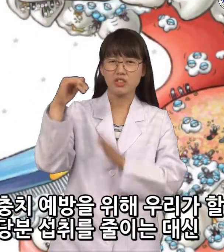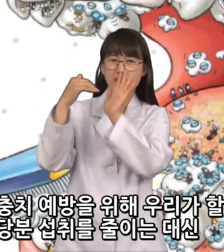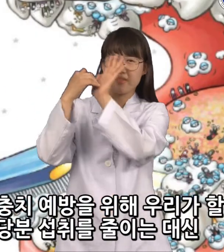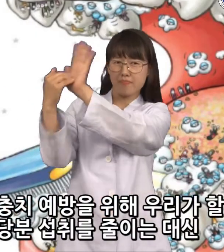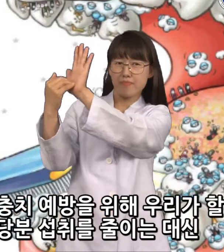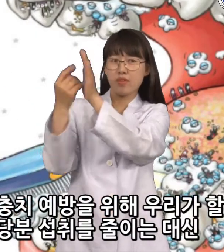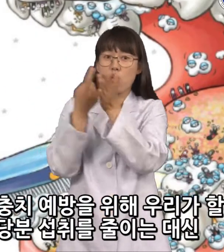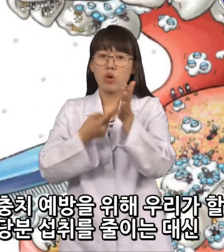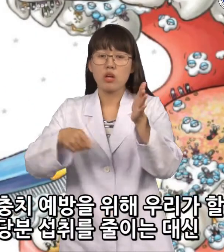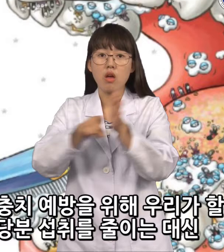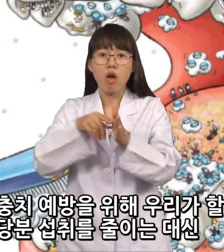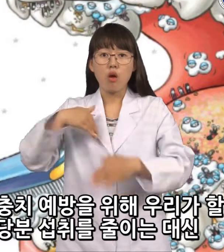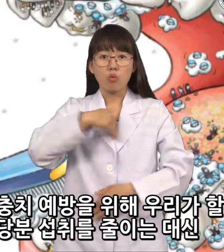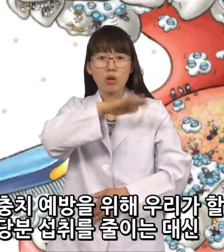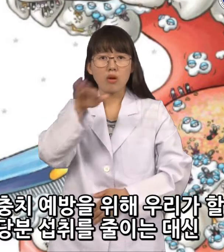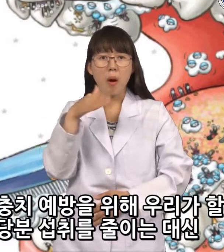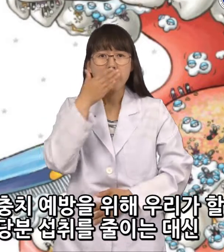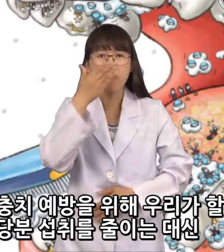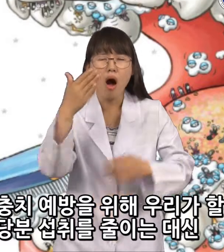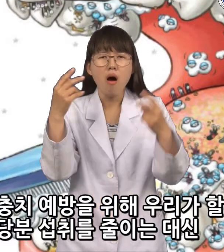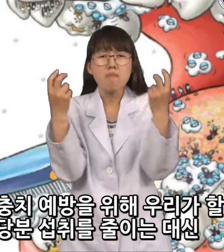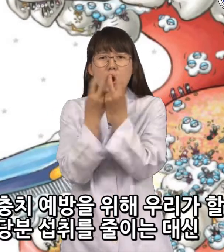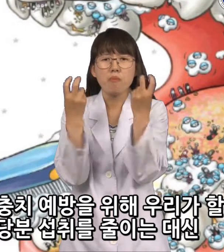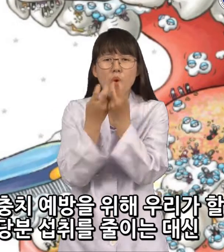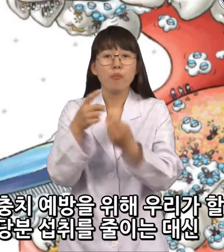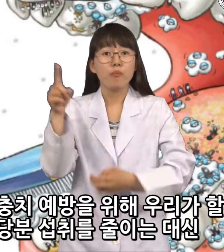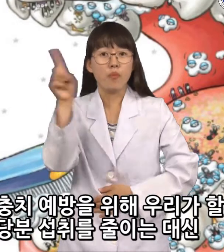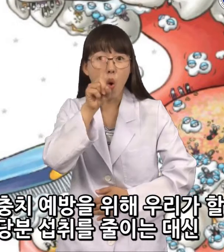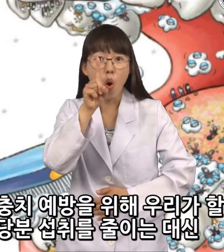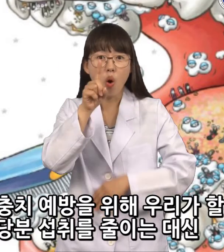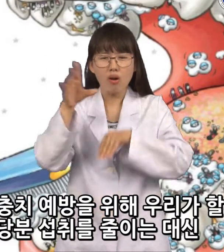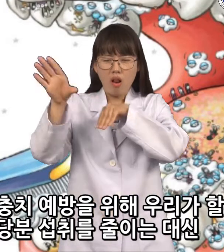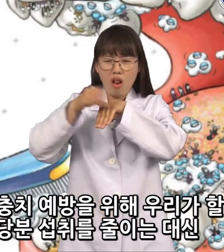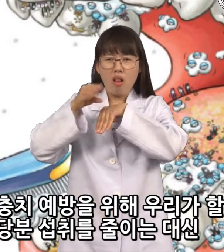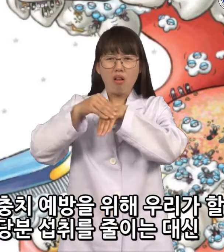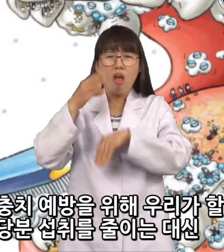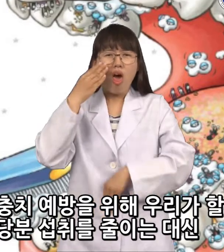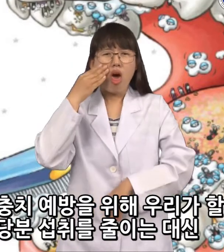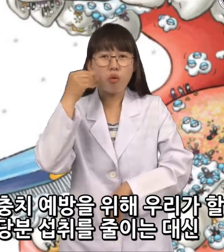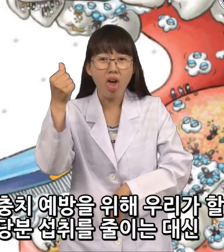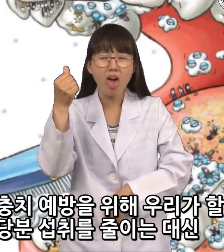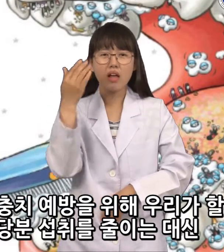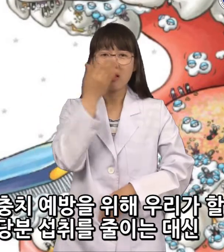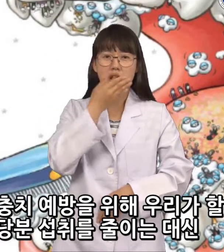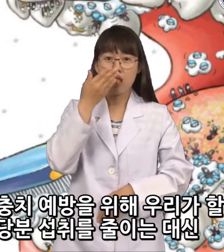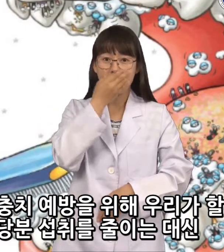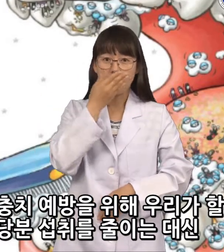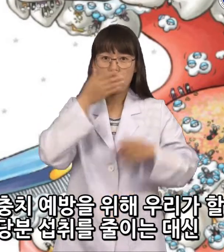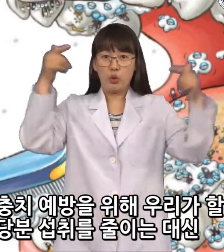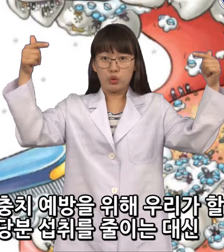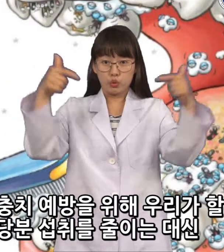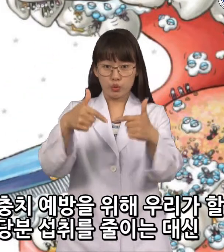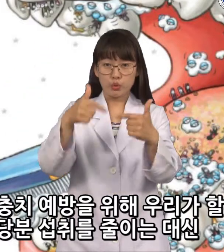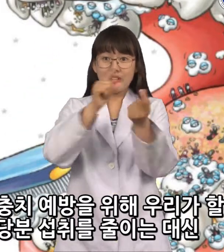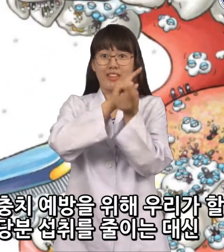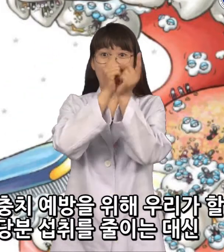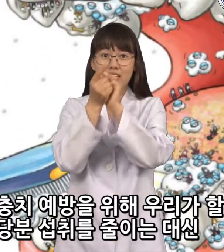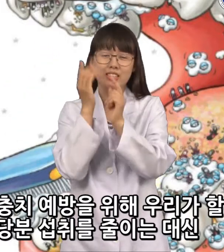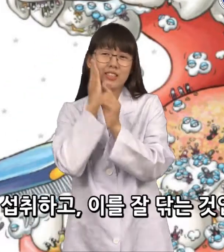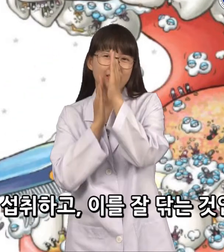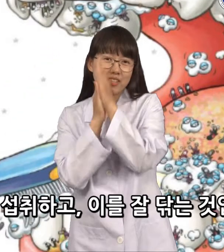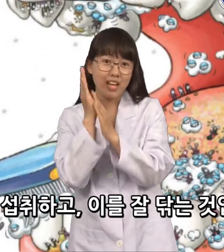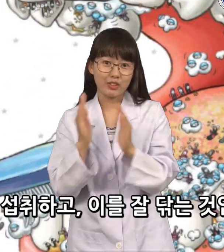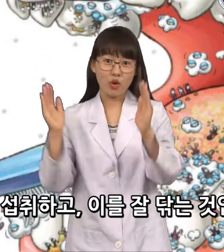정리하자면 충치 예방을 위해 우리가 할 수 있는 일은 점착성 있는 당분 섭취를 줄이는